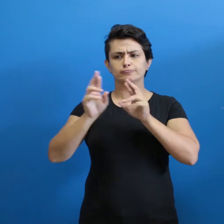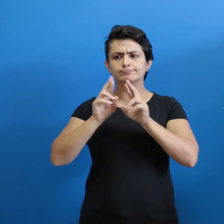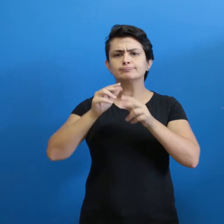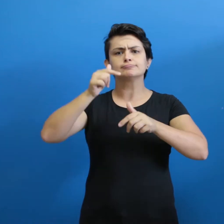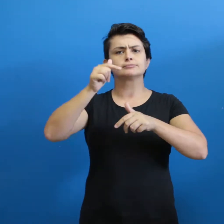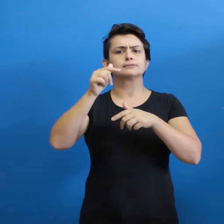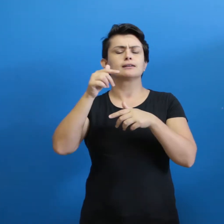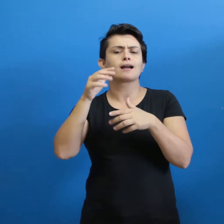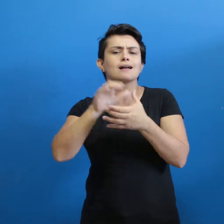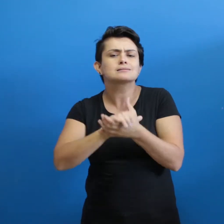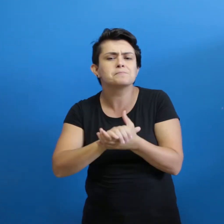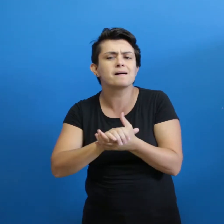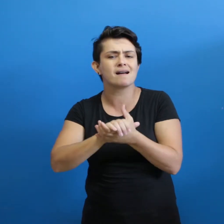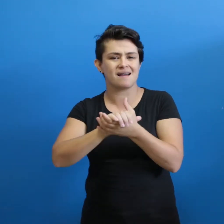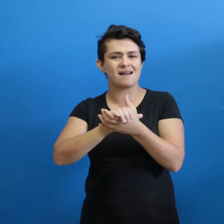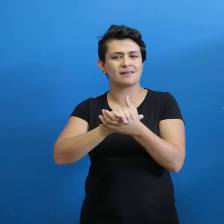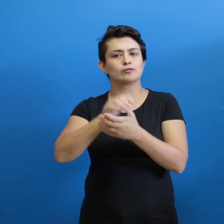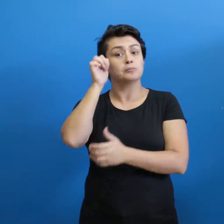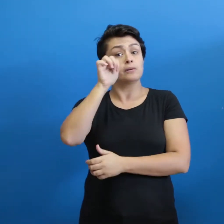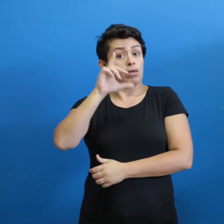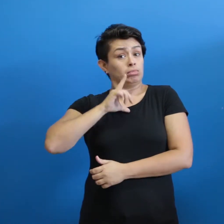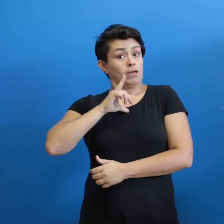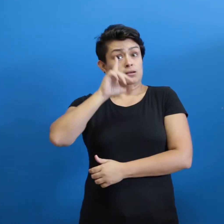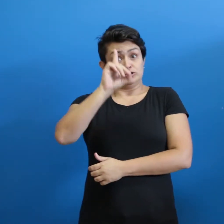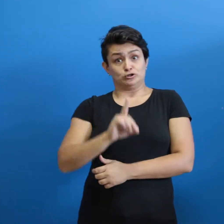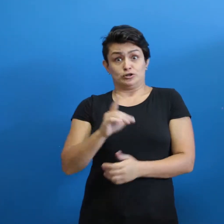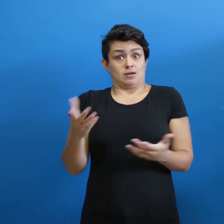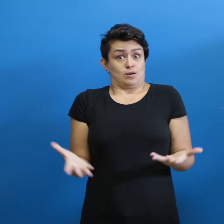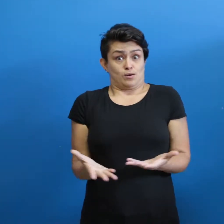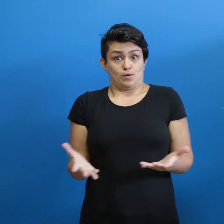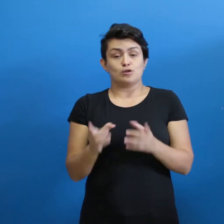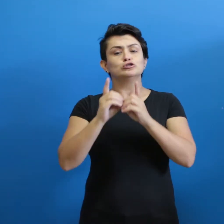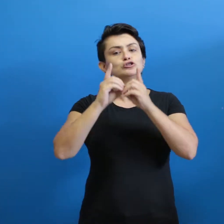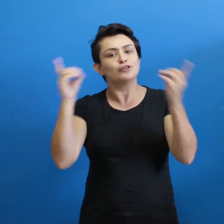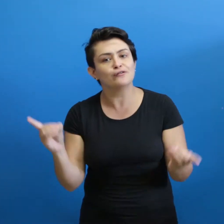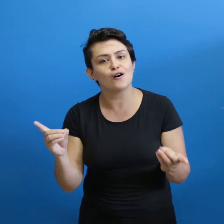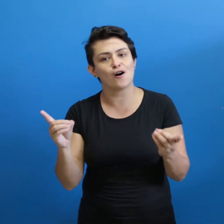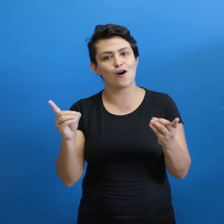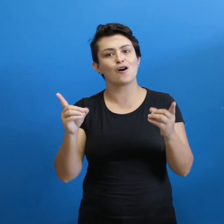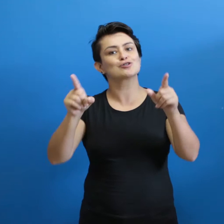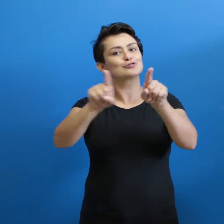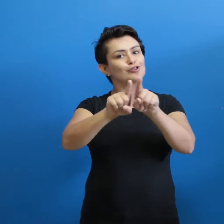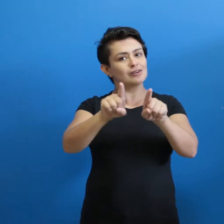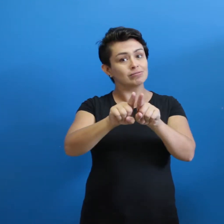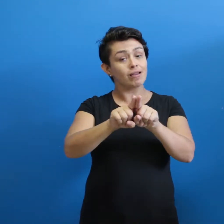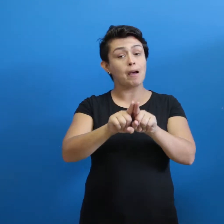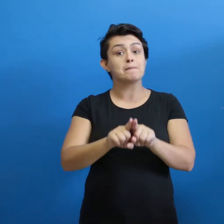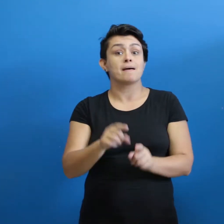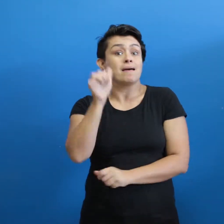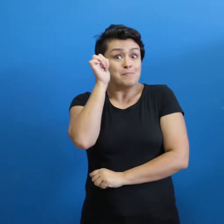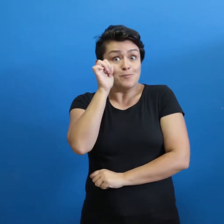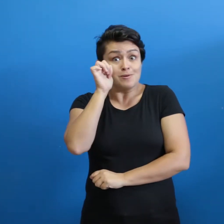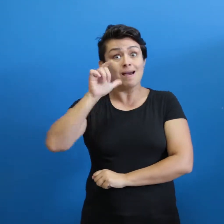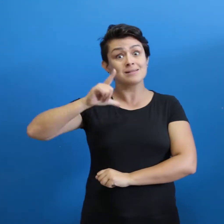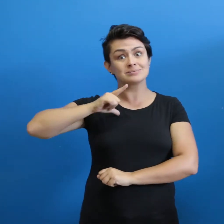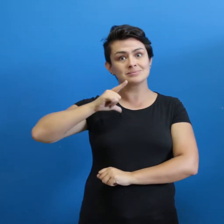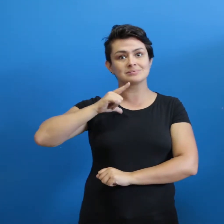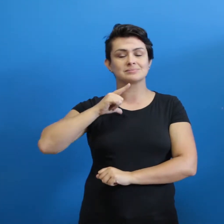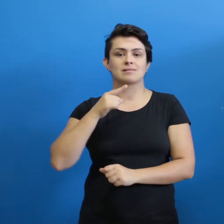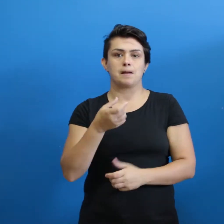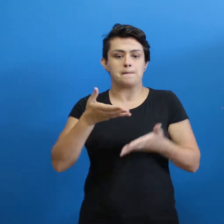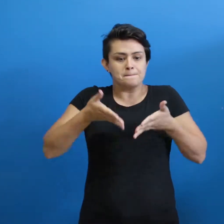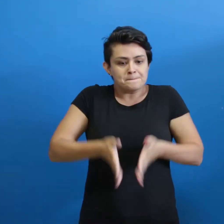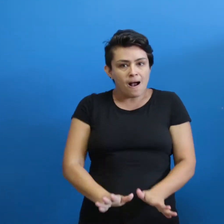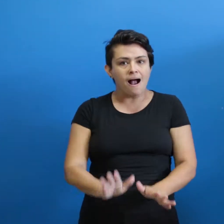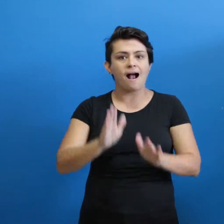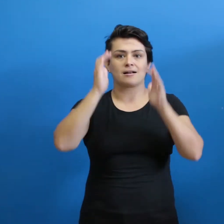ao divórcio, a gente está conquistando, existe uma luta por um parto mais humanizado, que isso não era as mulheres não vivenciavam